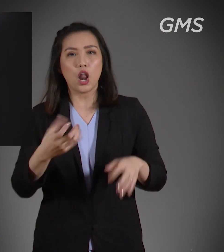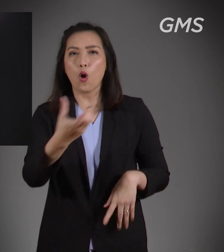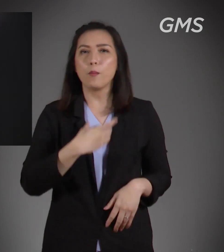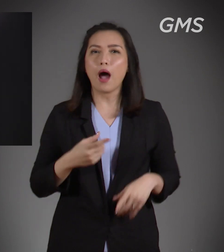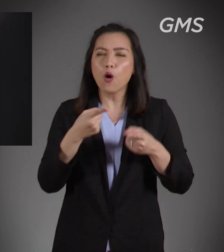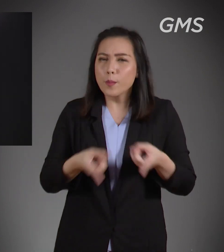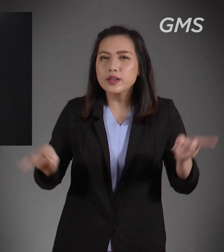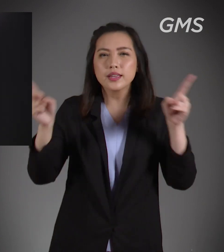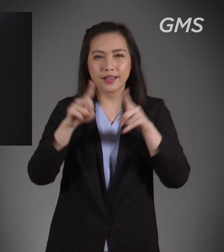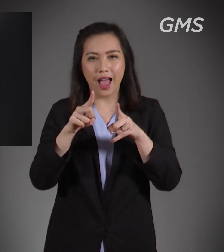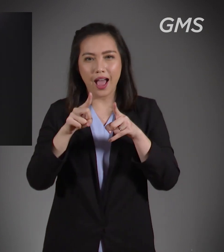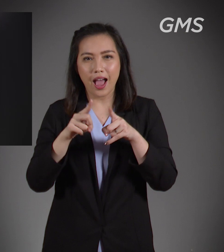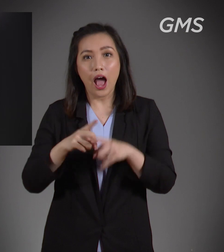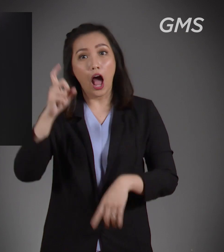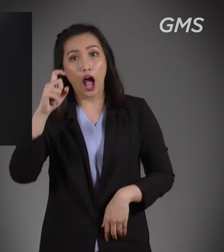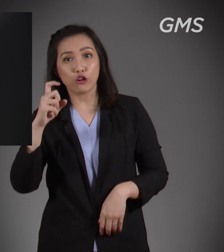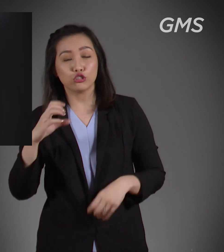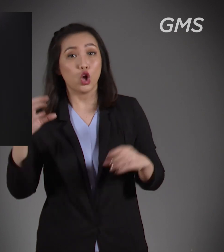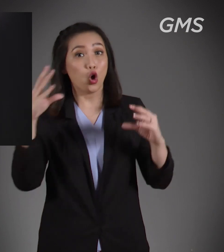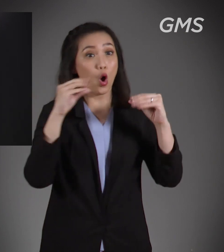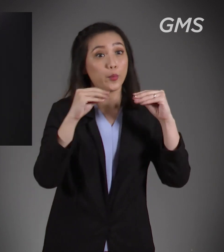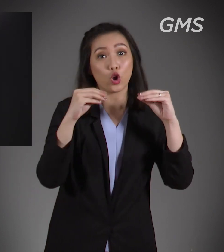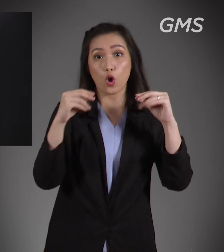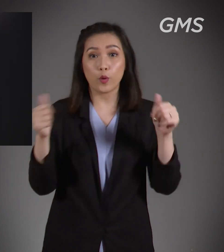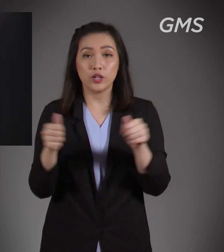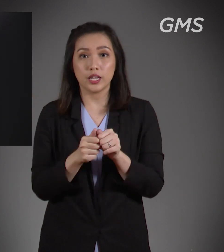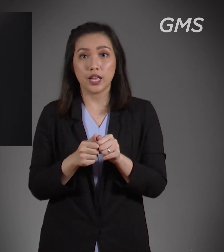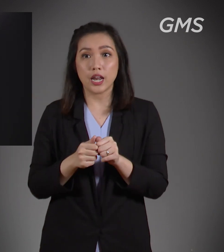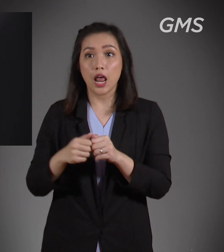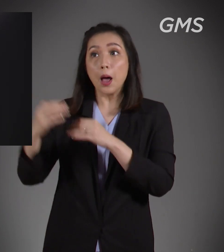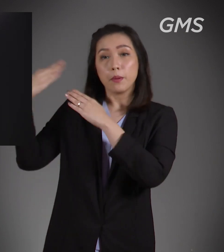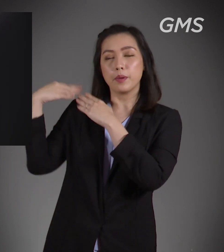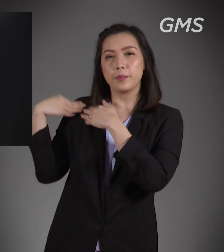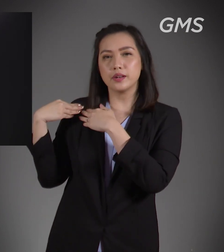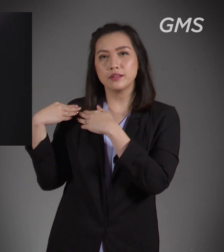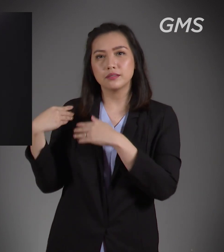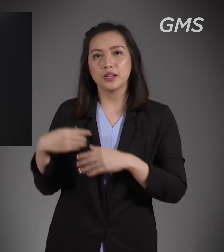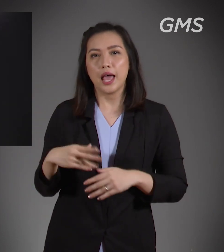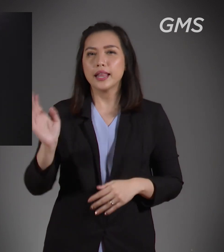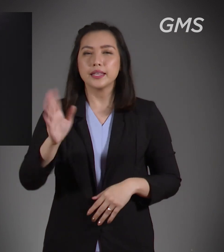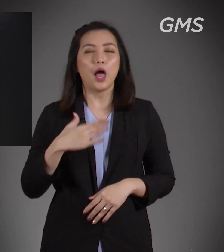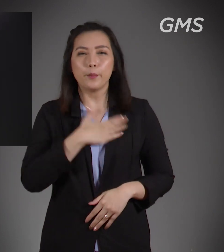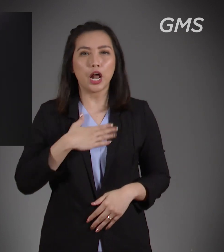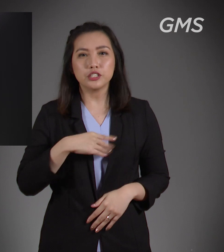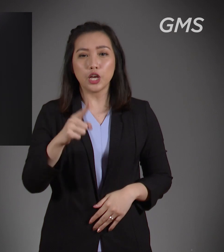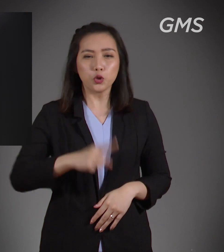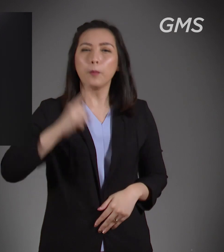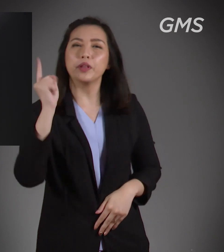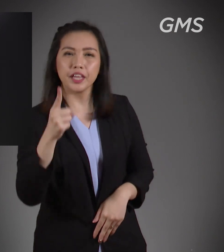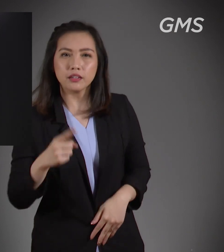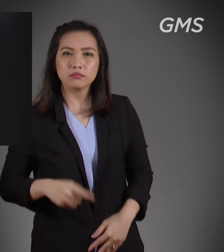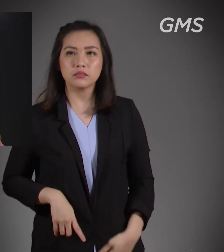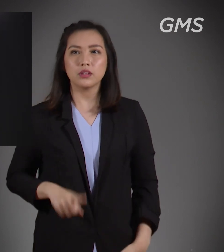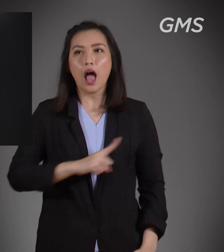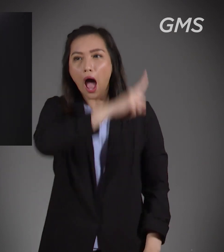dengan hati merasa itu perlu dan penting buat pernikahannya. Penting untuk masa depan perkawinannya. Ini orang